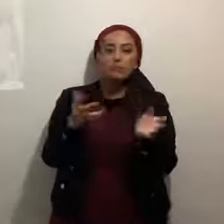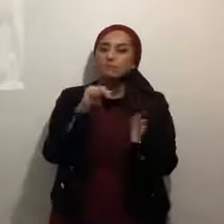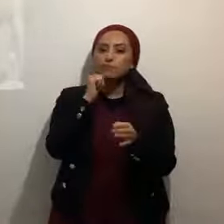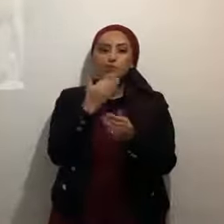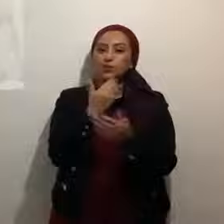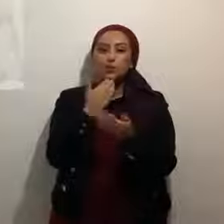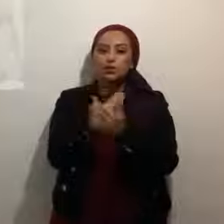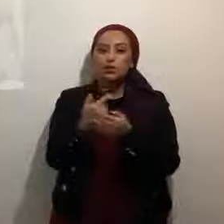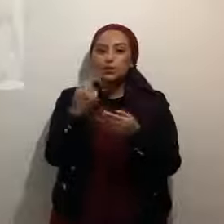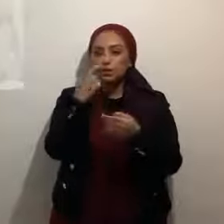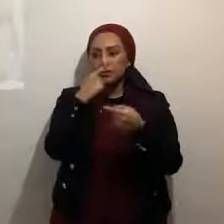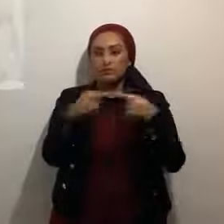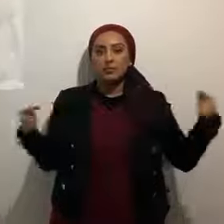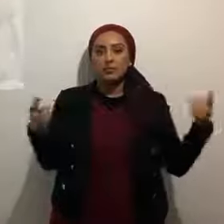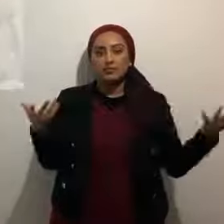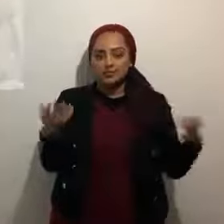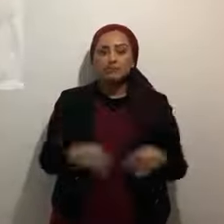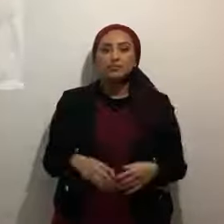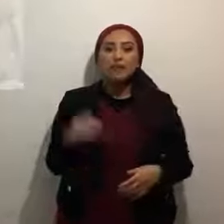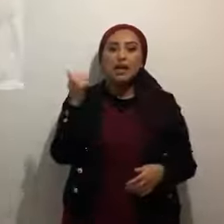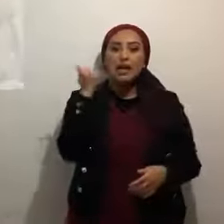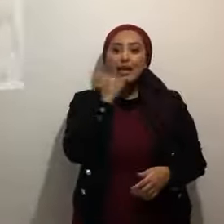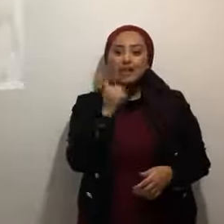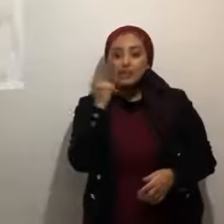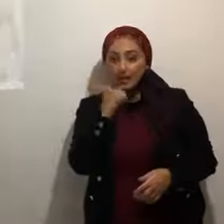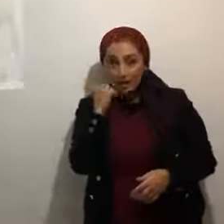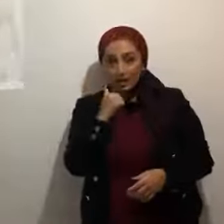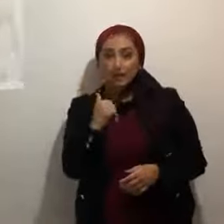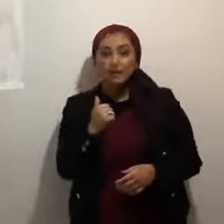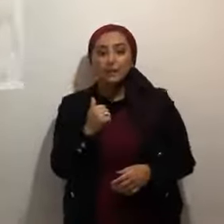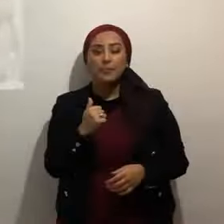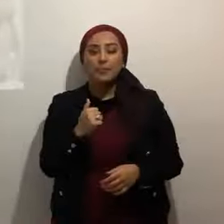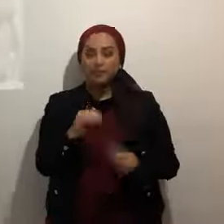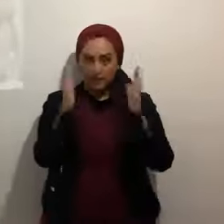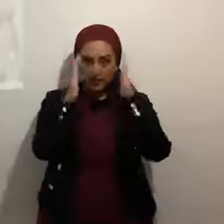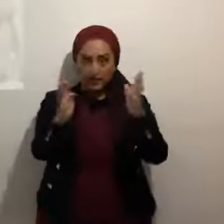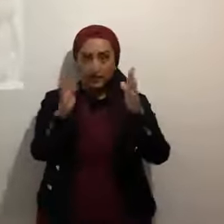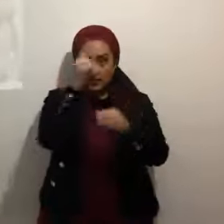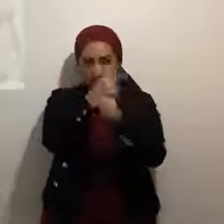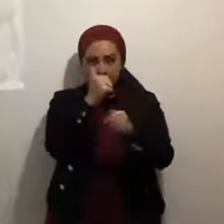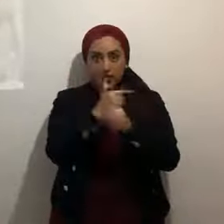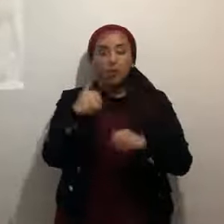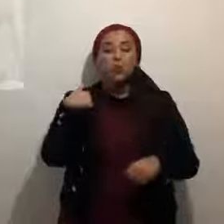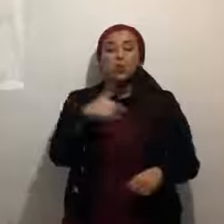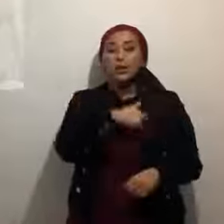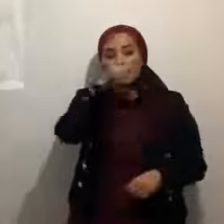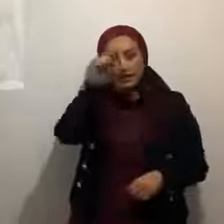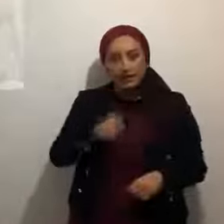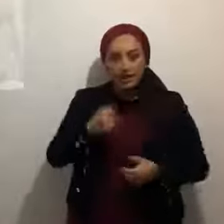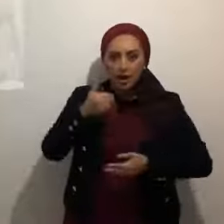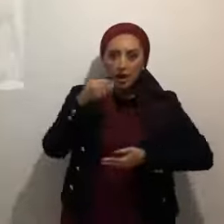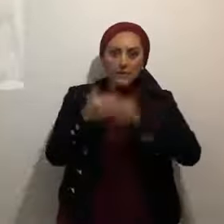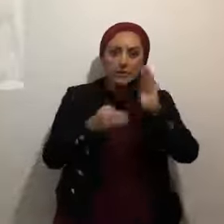Ahora, todos los días, cada día, escucha bien hermano, hermana, debemos de progresar, no